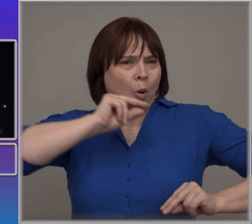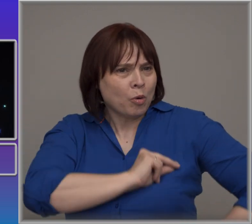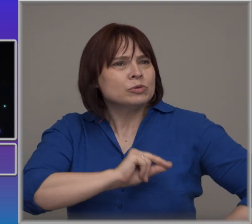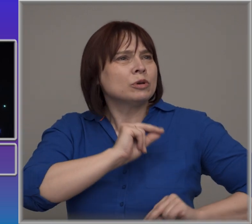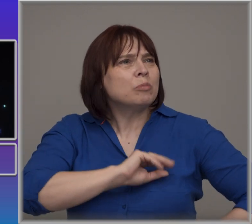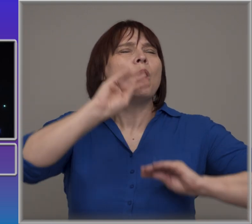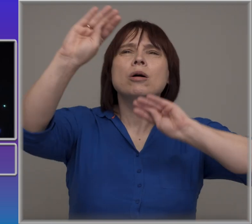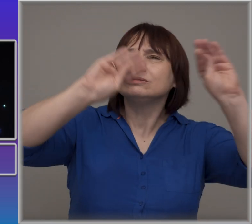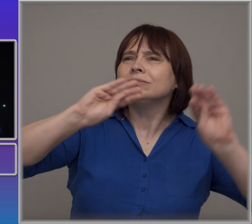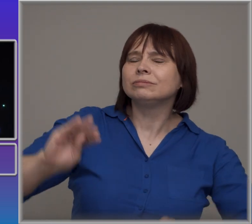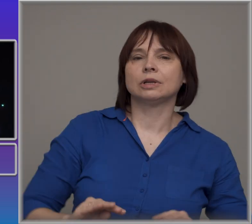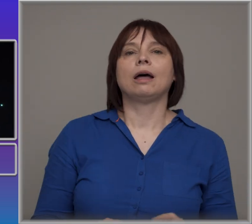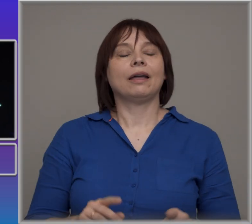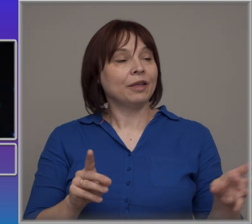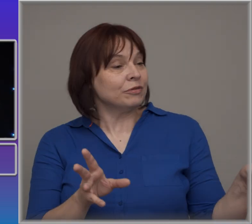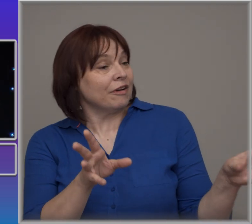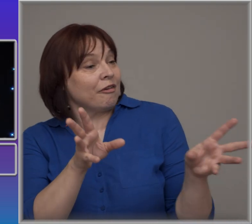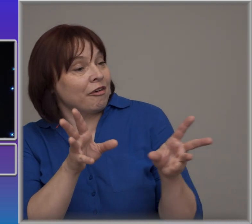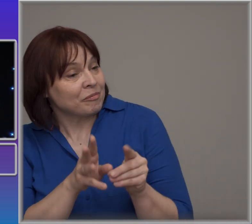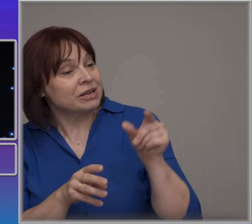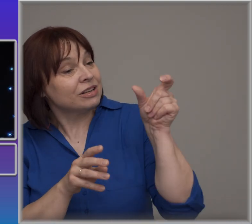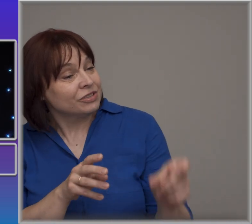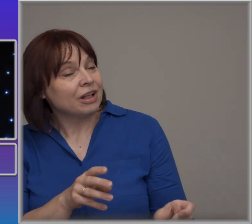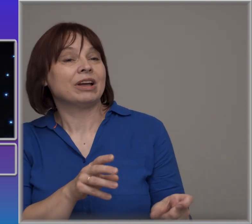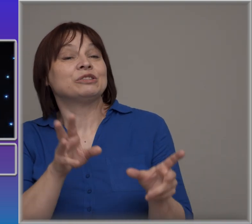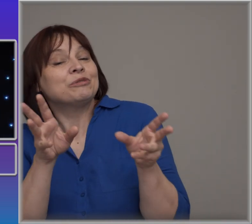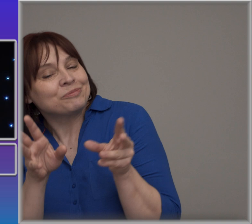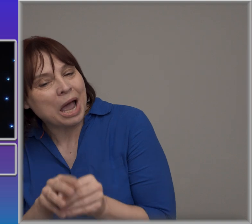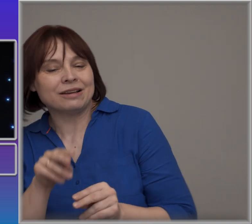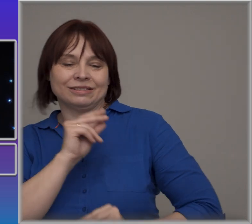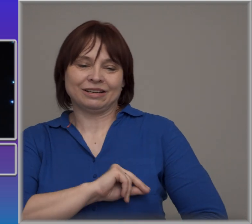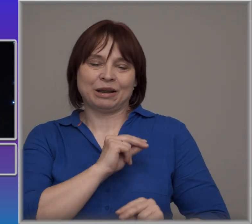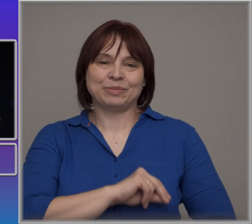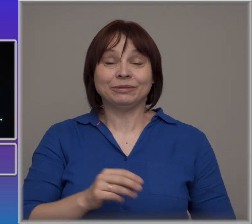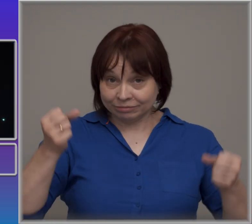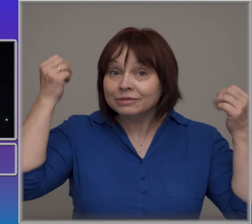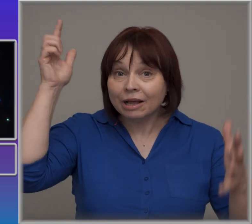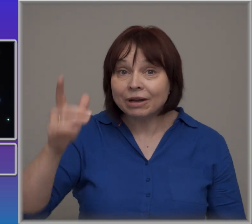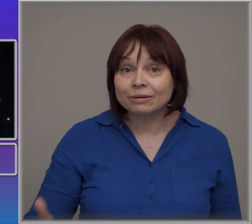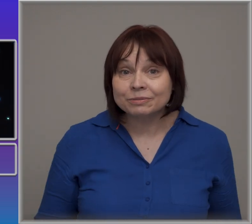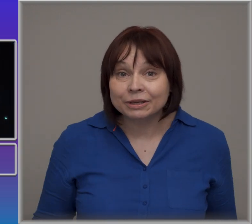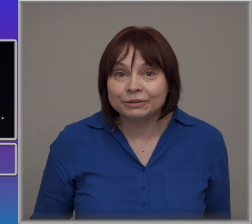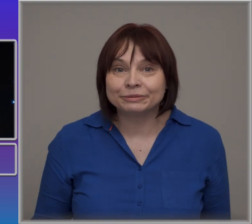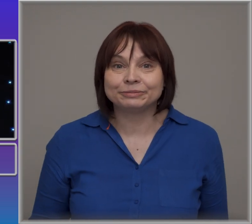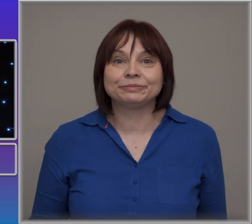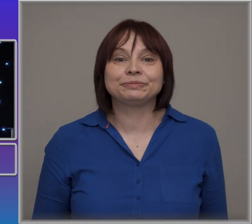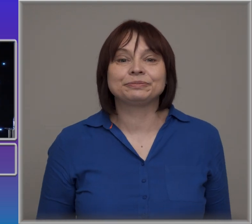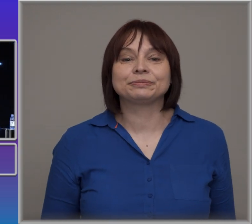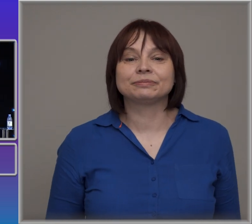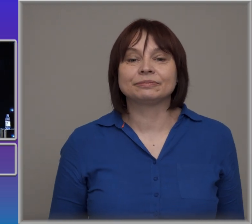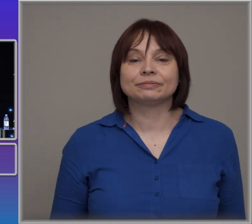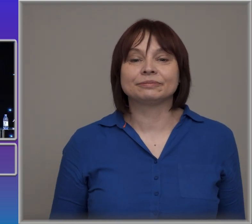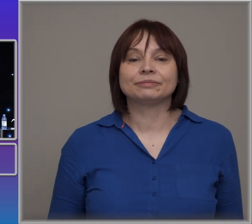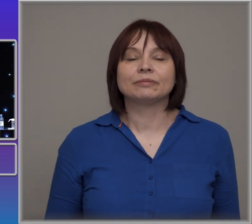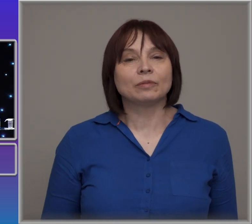просто лежал, отдыхал в Эдемском саду. Он сотворил его, чтобы он реализовывал тот потенциал, который в нем